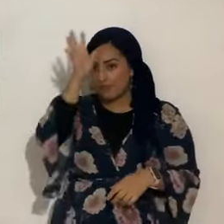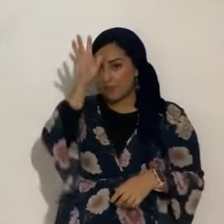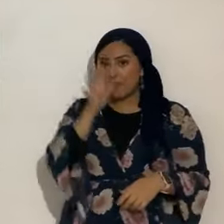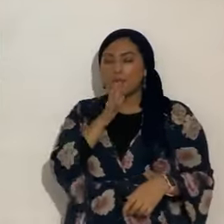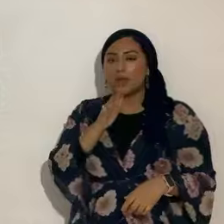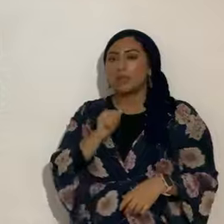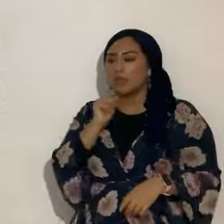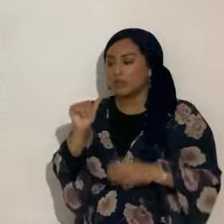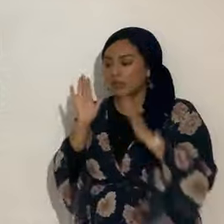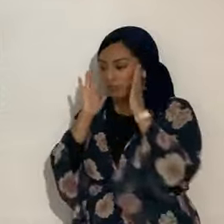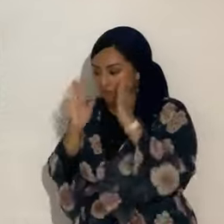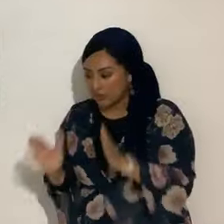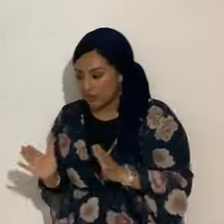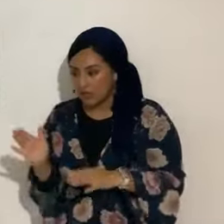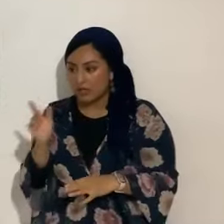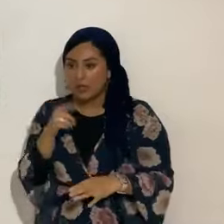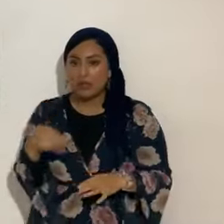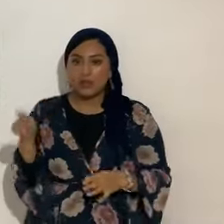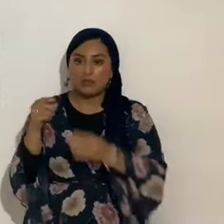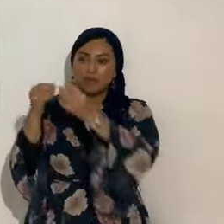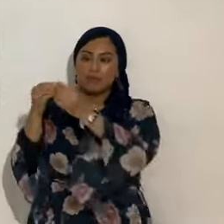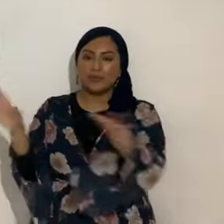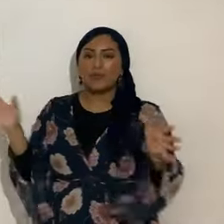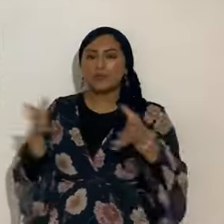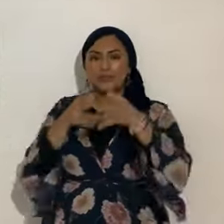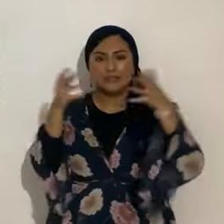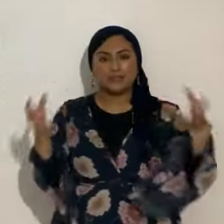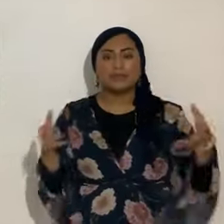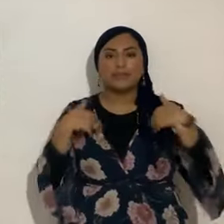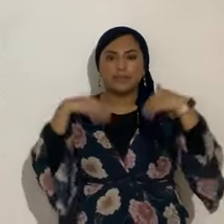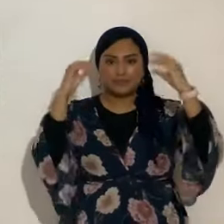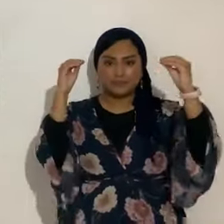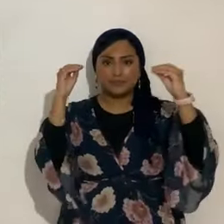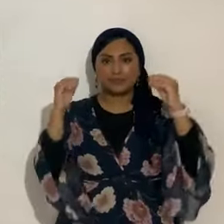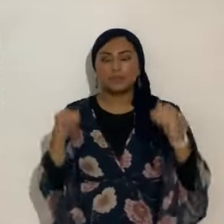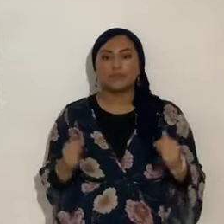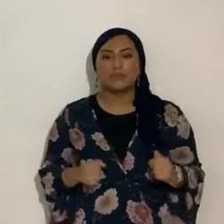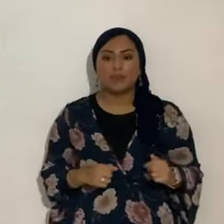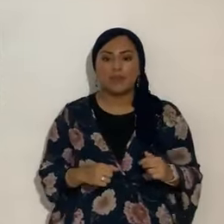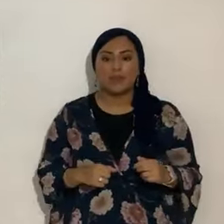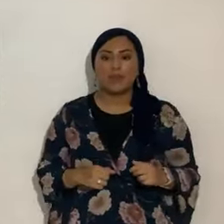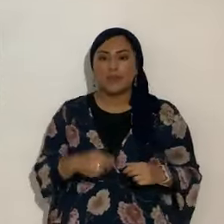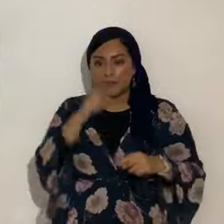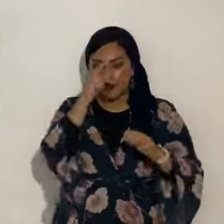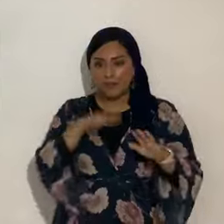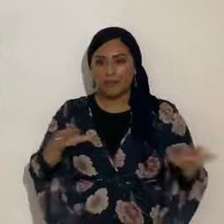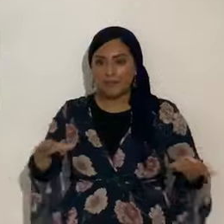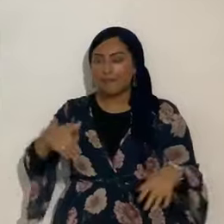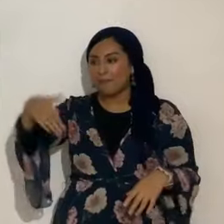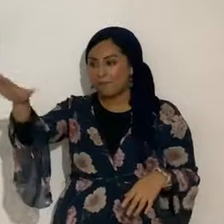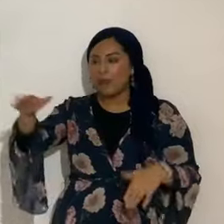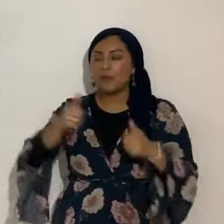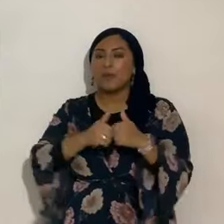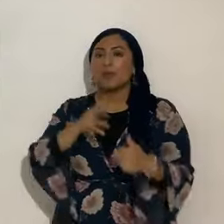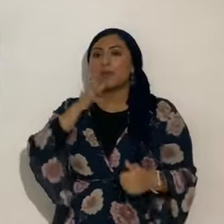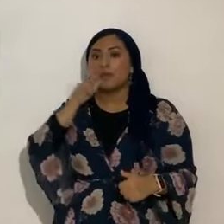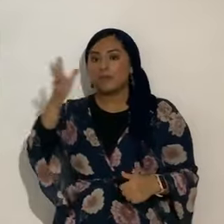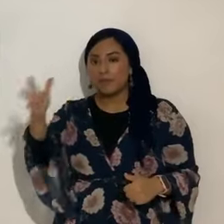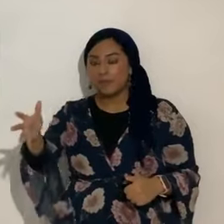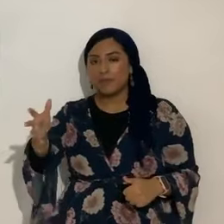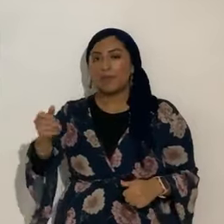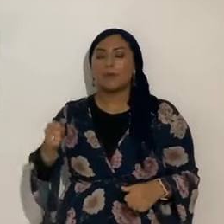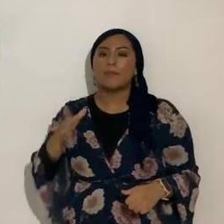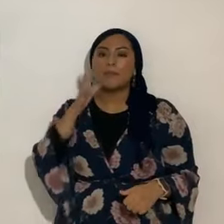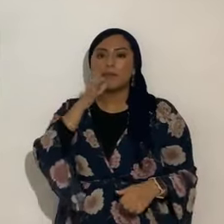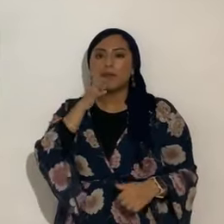padres. Fueron abandonados, lo que ya he ministrado tanto. Al niño lo mandaron con la abuelita, la mamá se fue a